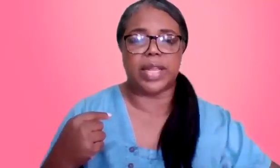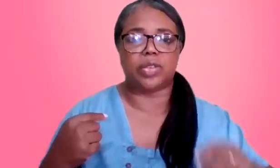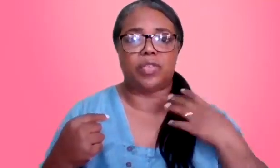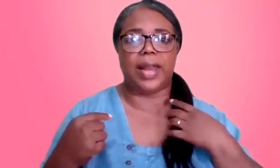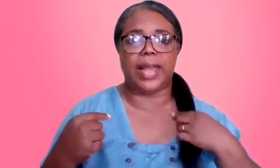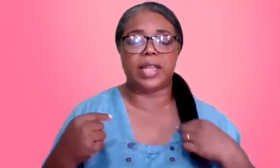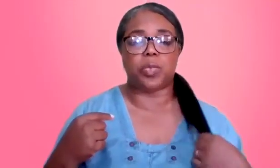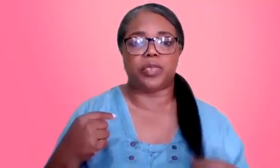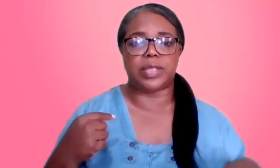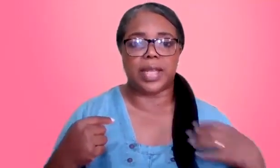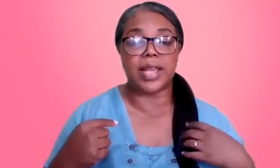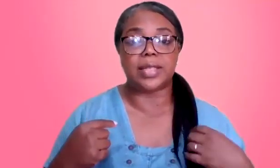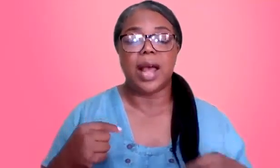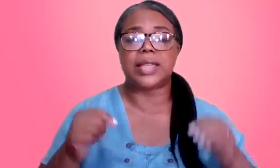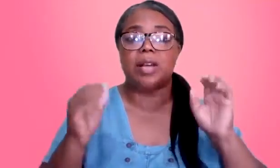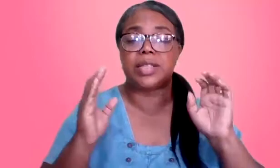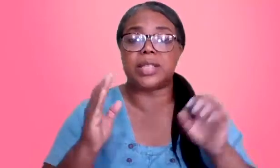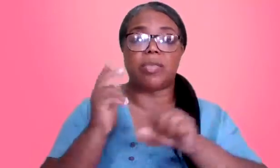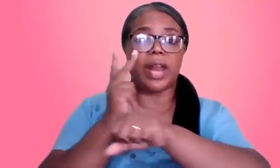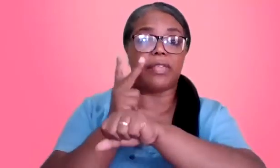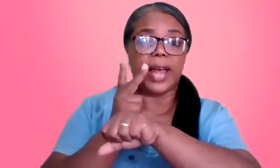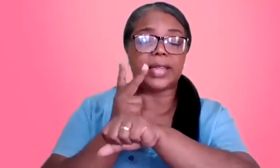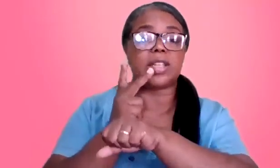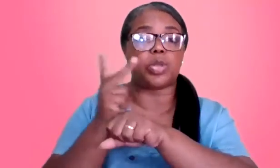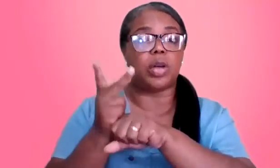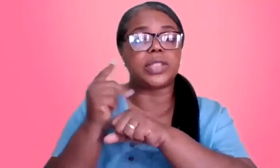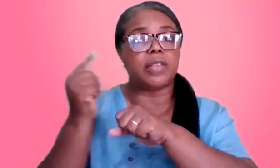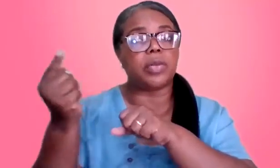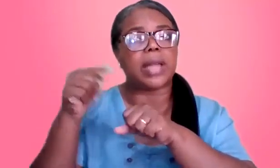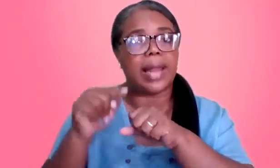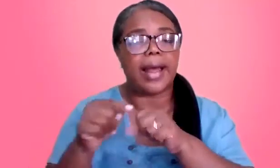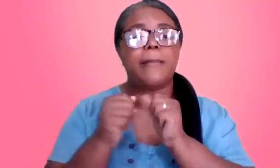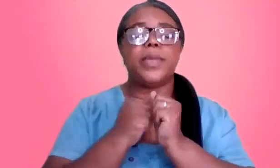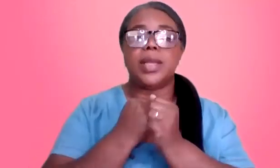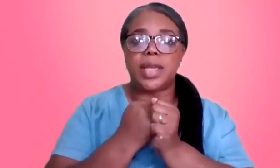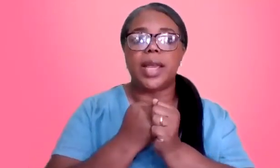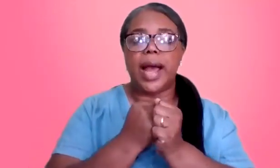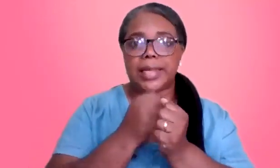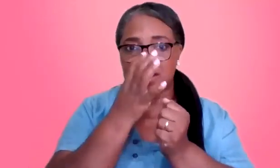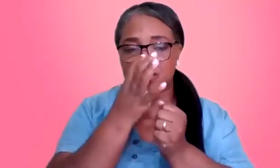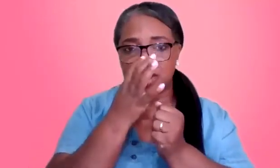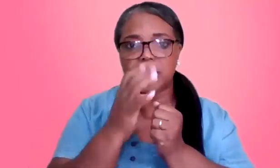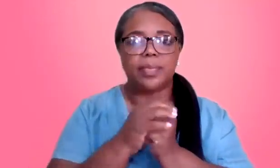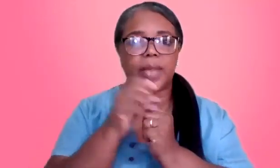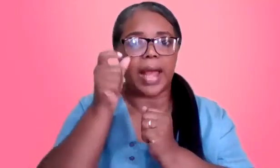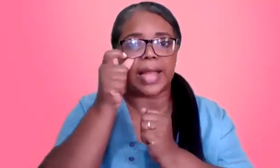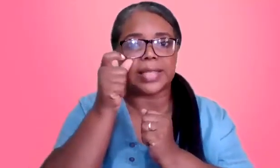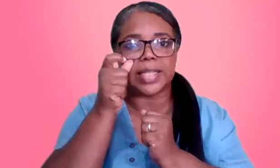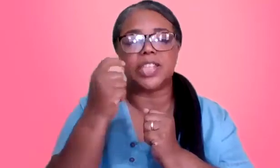textos que eu falei isso para vocês. As aulas estão gravadas, é só você voltar lá e assistir, tá? Assiste